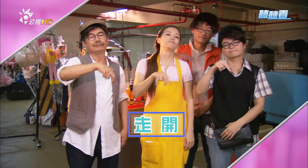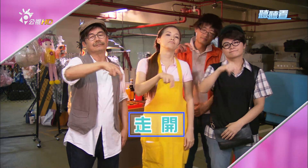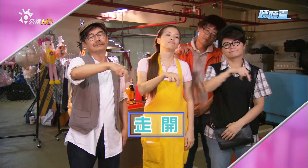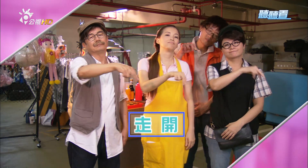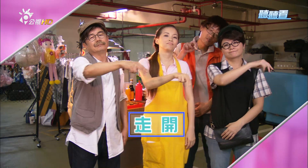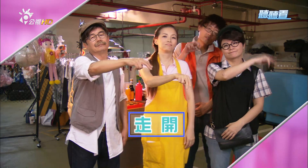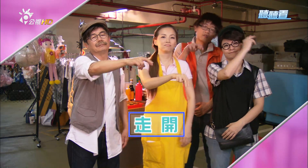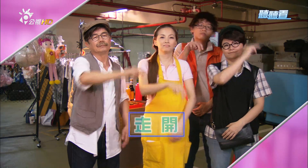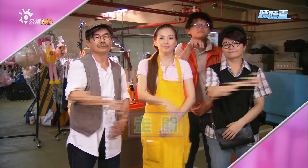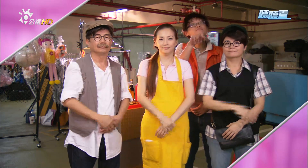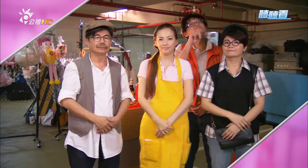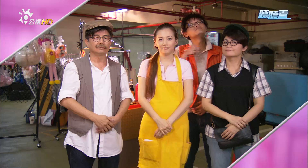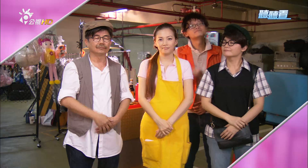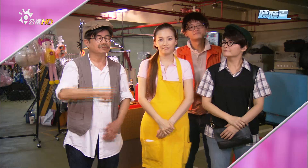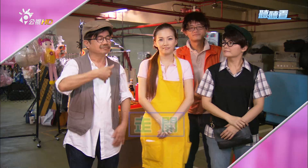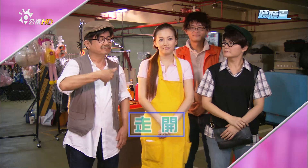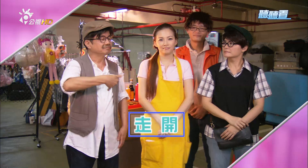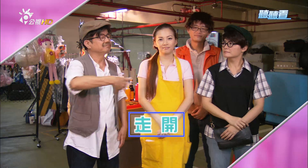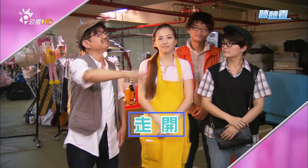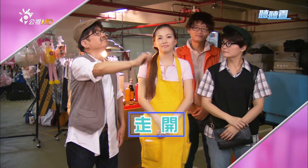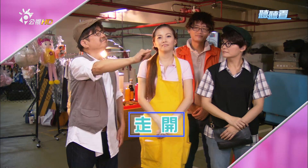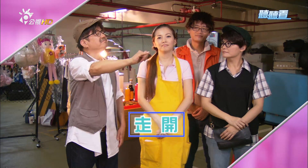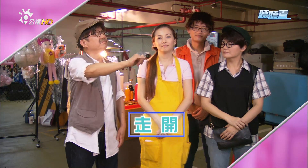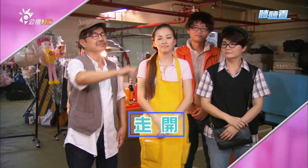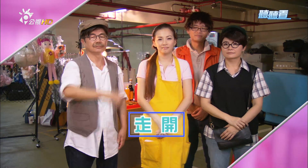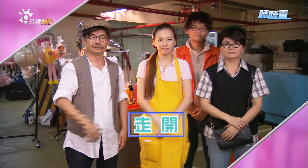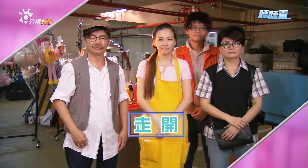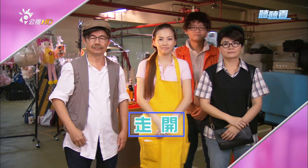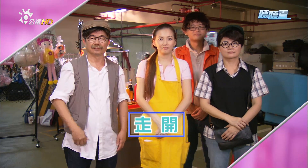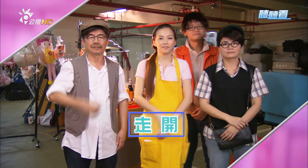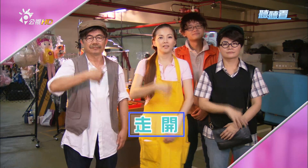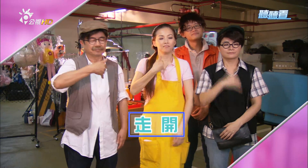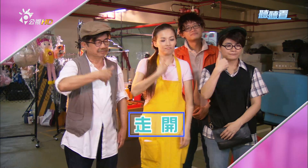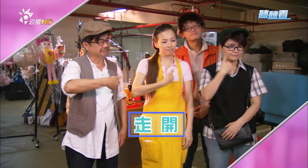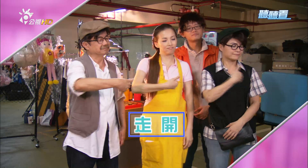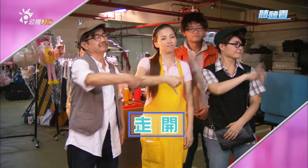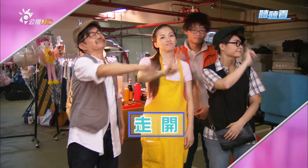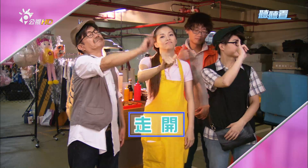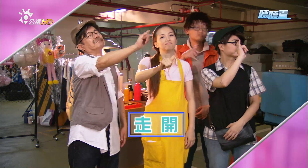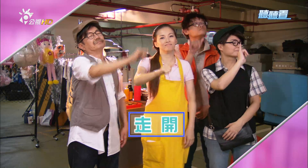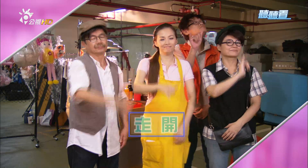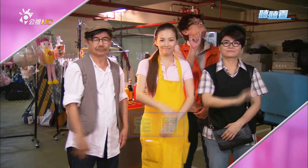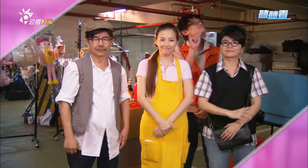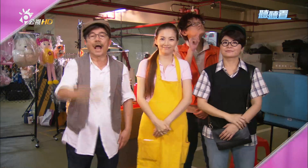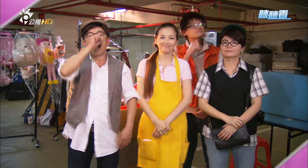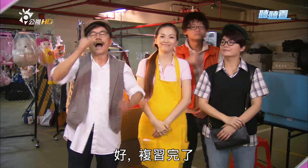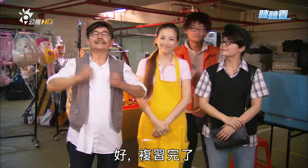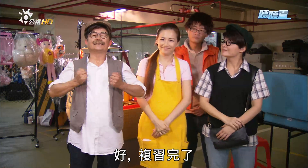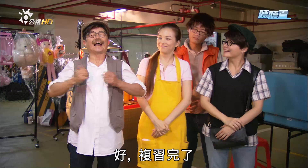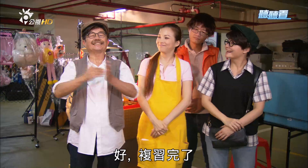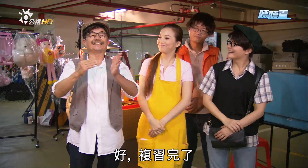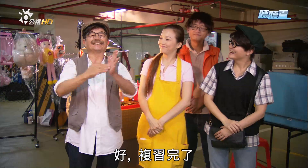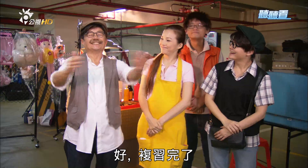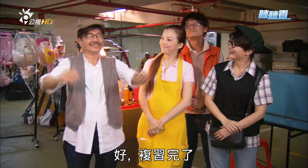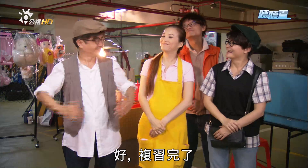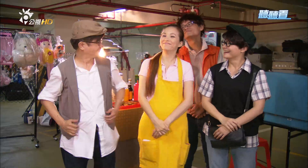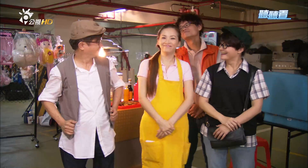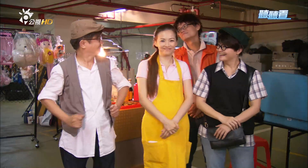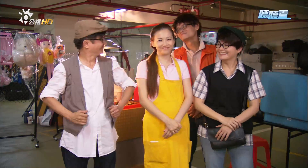走开， 走开， 走开，走开， 好，复习完了。